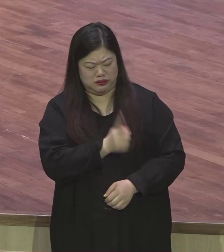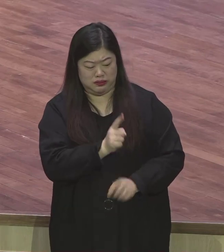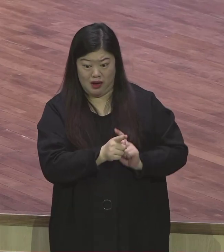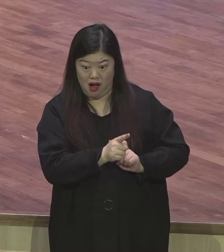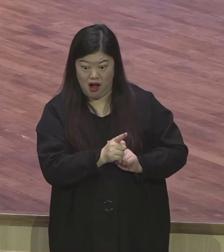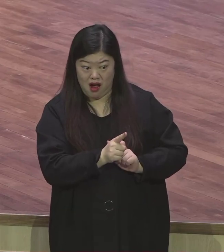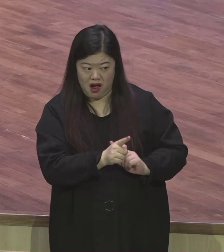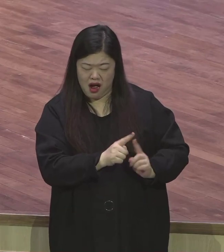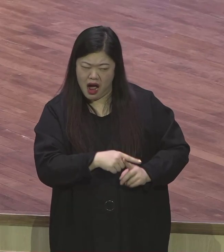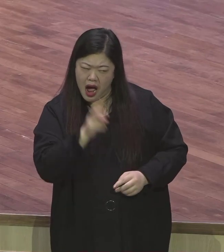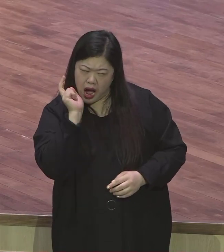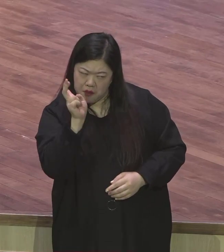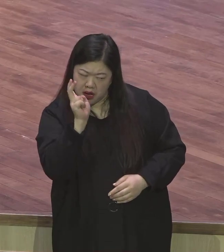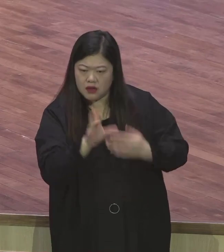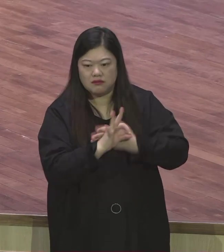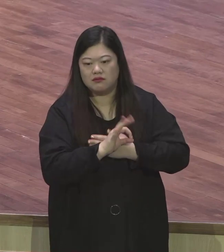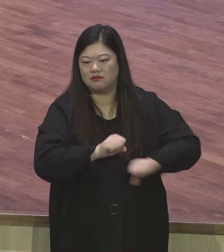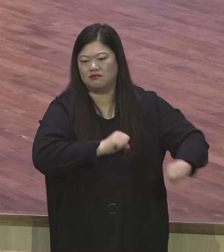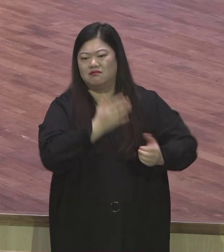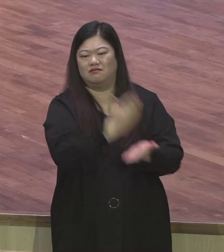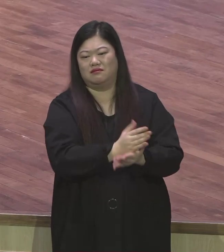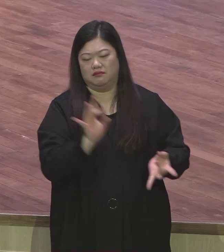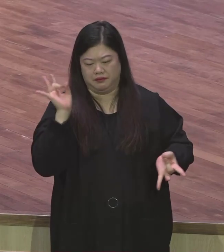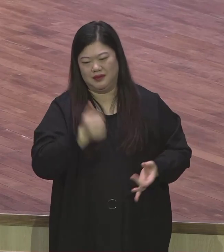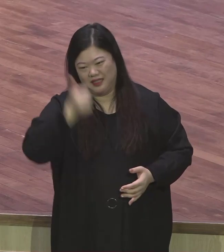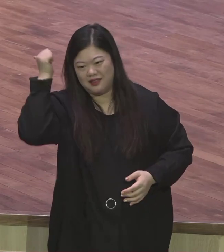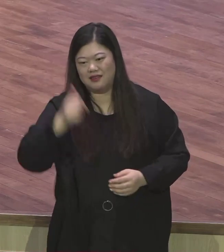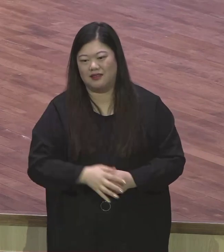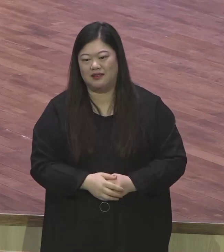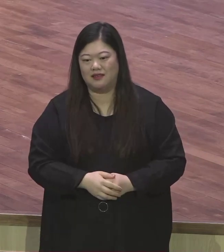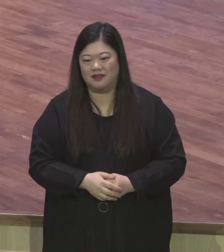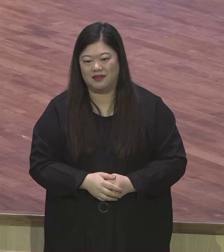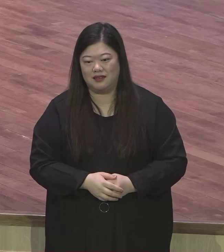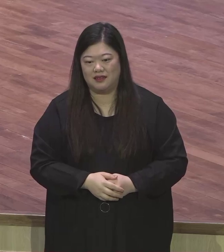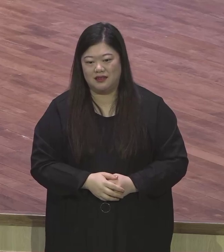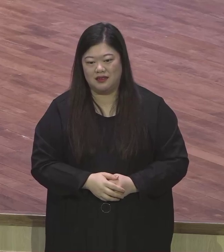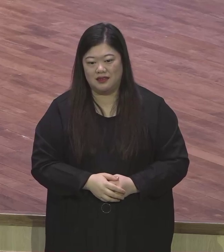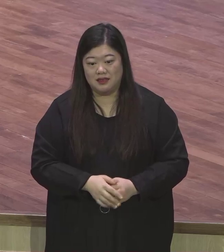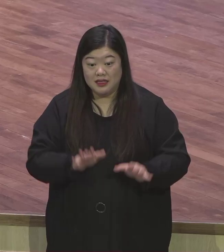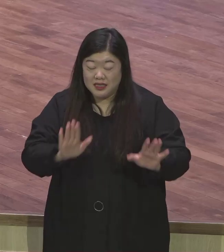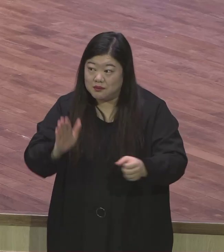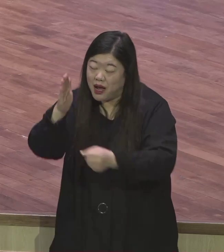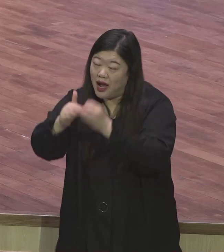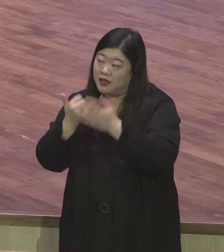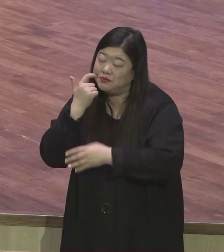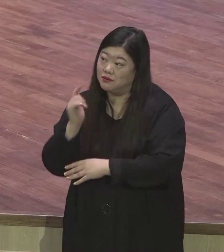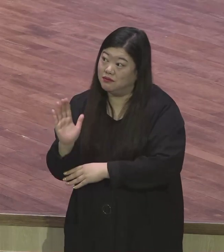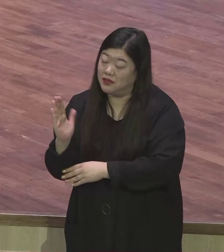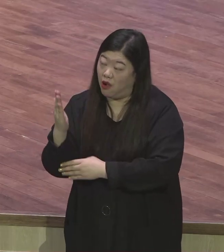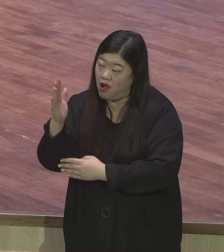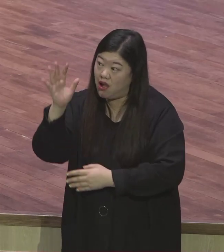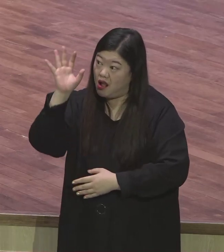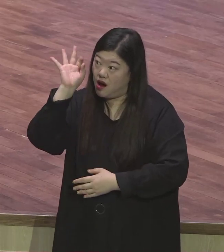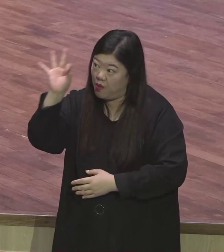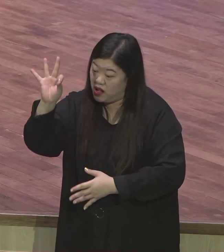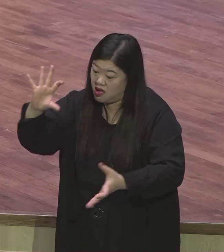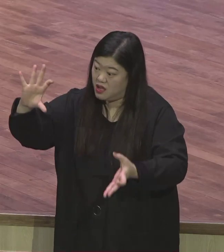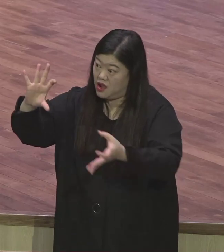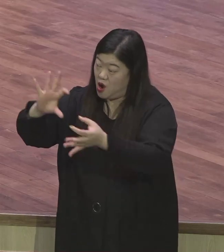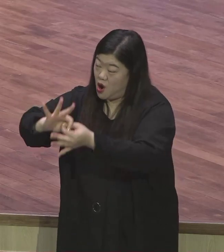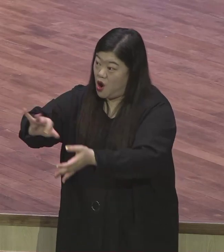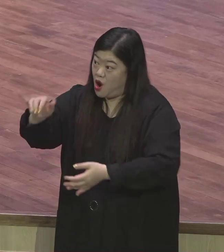삶의 현장에서의 행동들이 이것이 정말 하나님의 영광을 위한 것인 것이라고 생각이